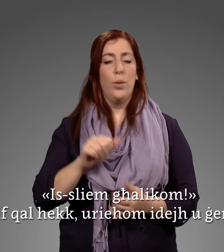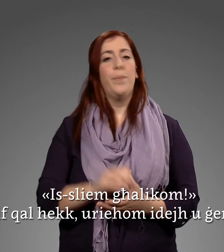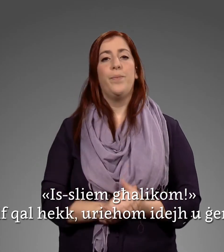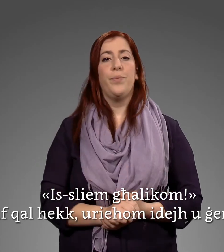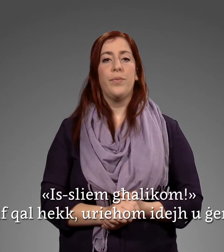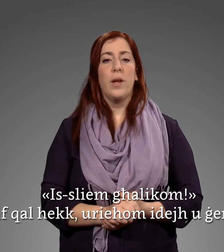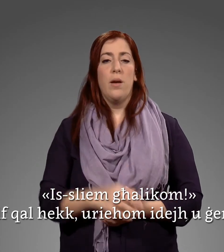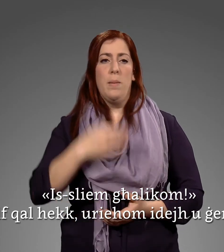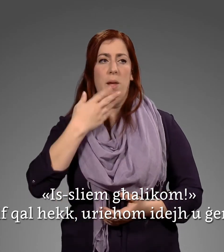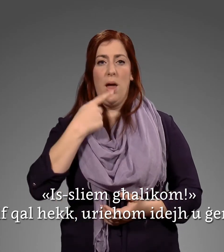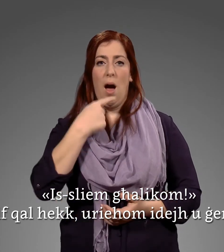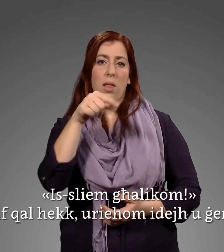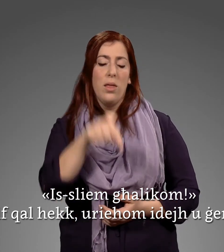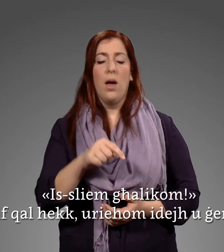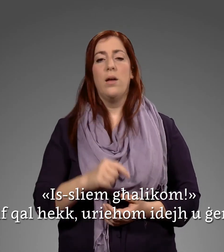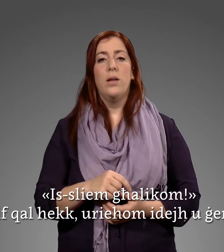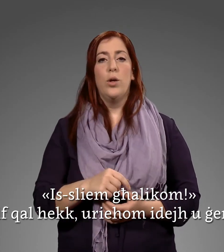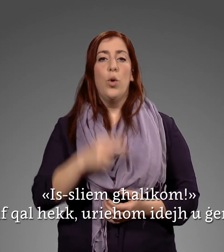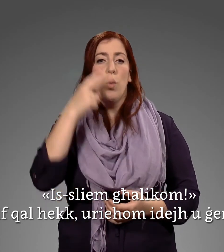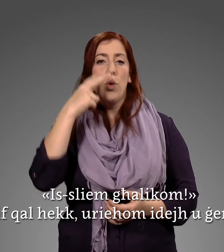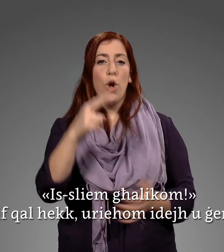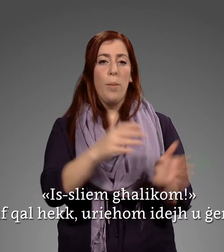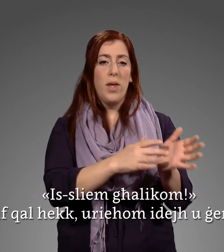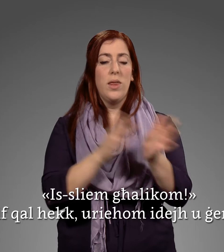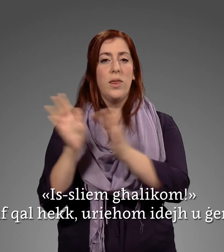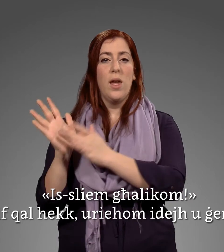Kif qal hekk, u rihom idejh u ġembu.